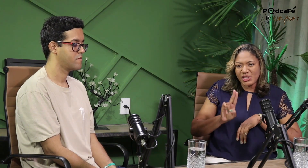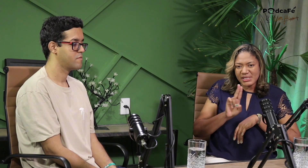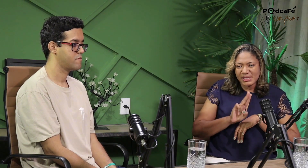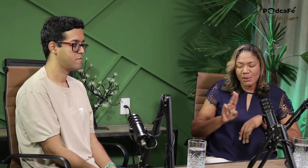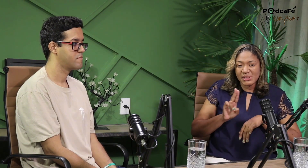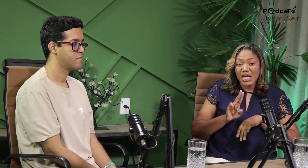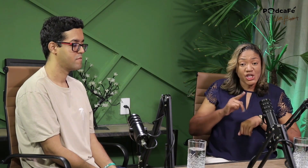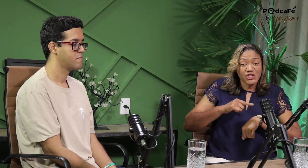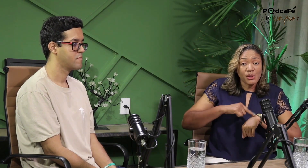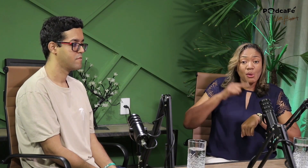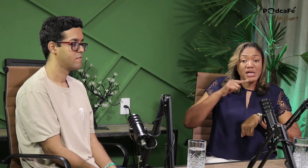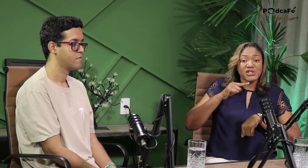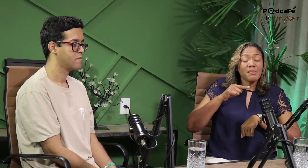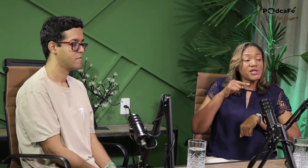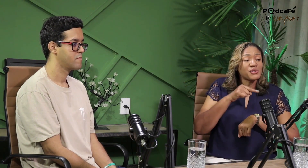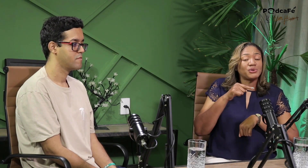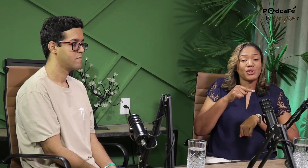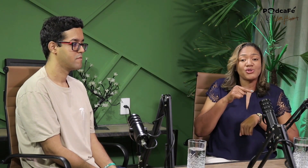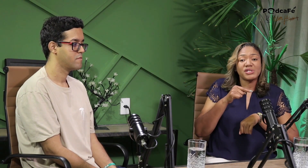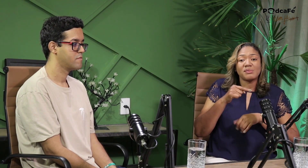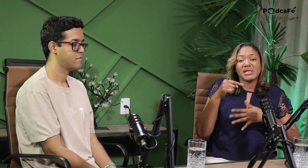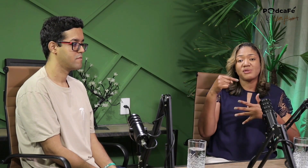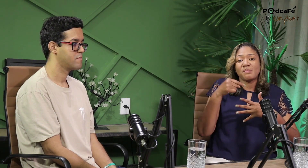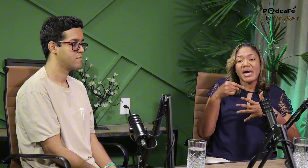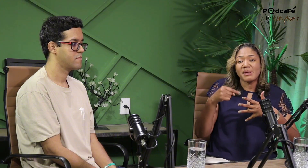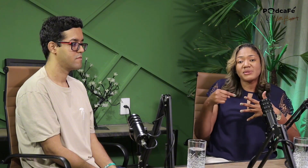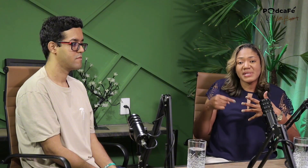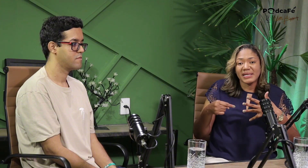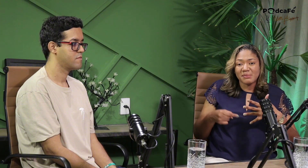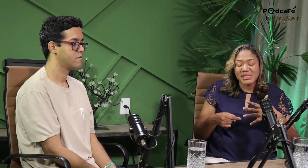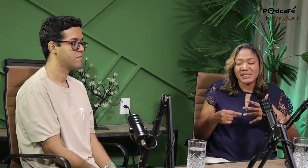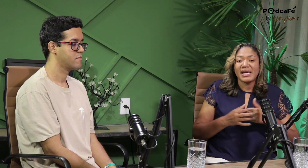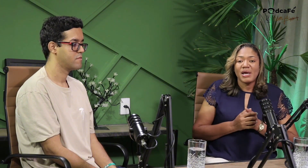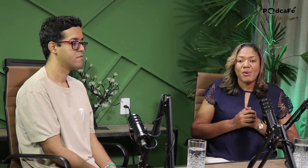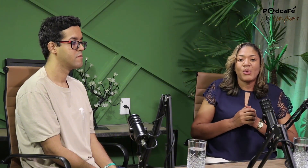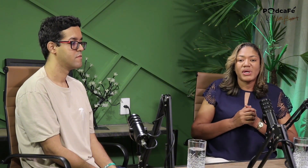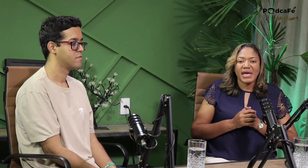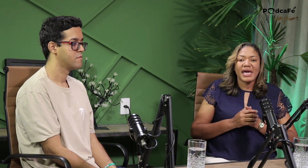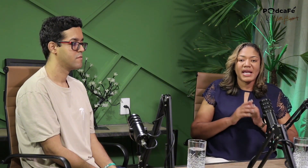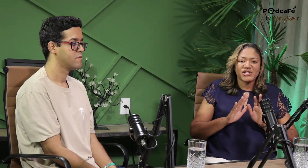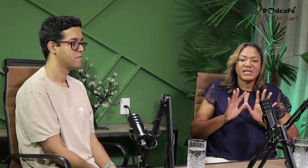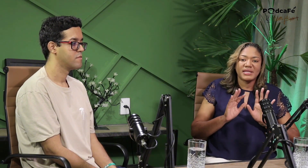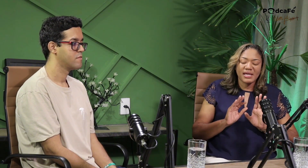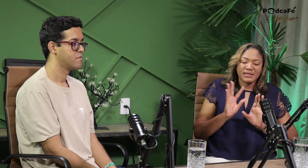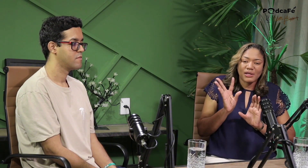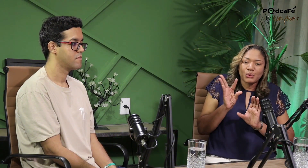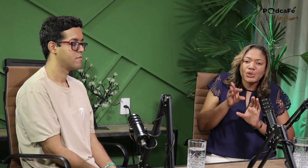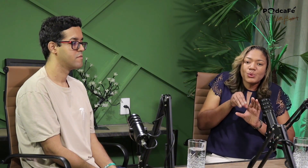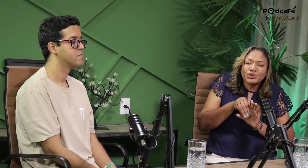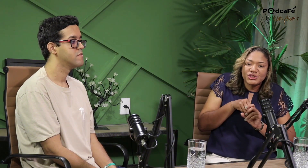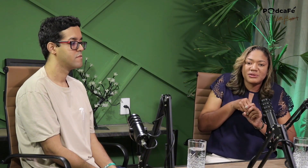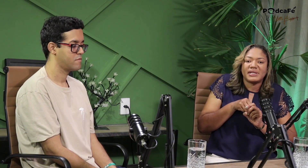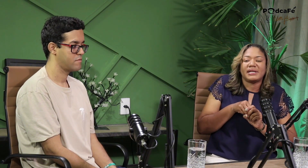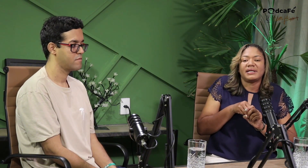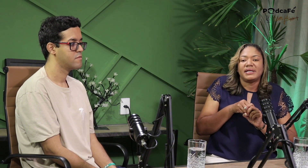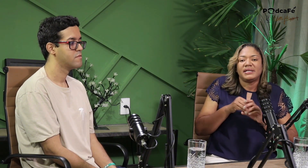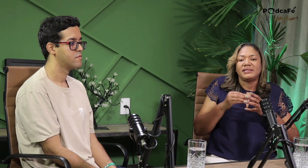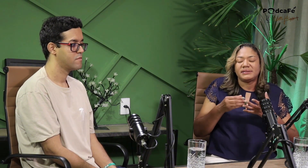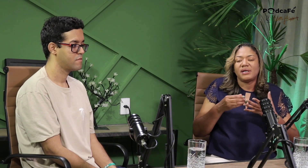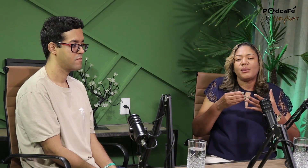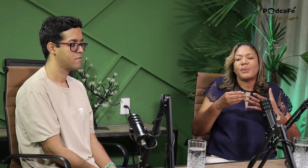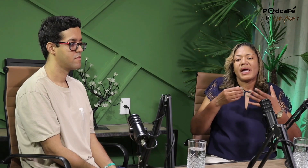nós utilizamos, já automaticamente, quando nós usamos aqui os parâmetros da Libras, né, porque ela já tem, está tudo incutido